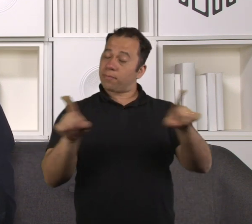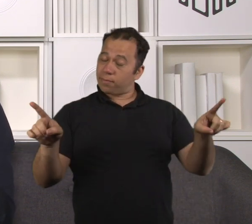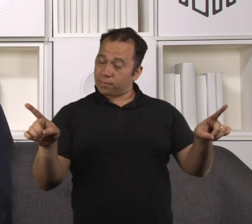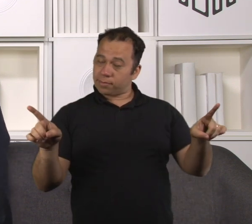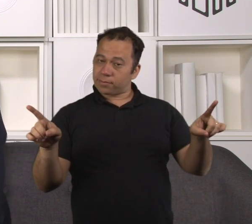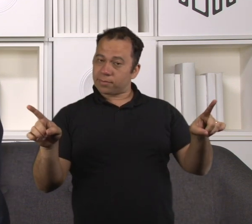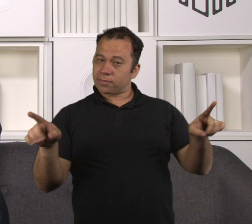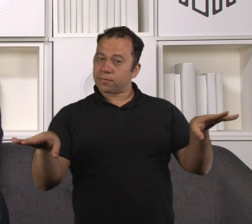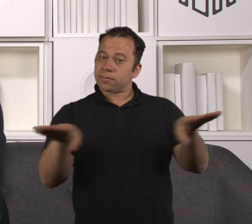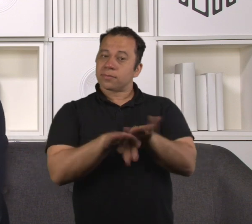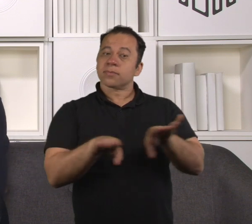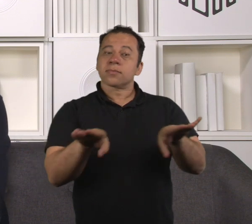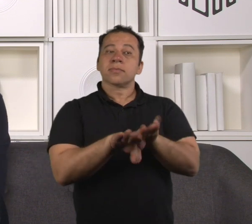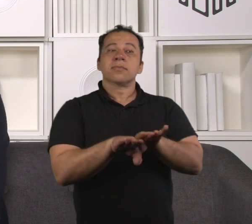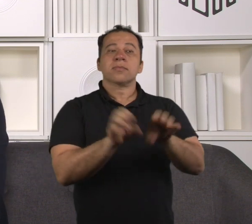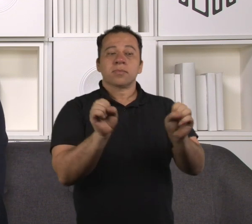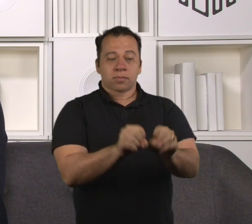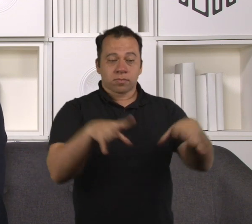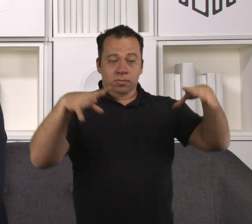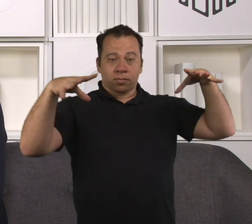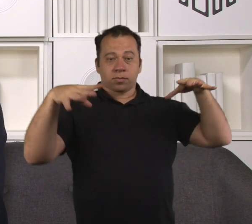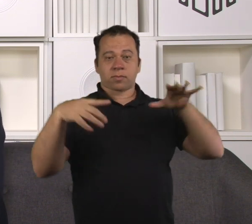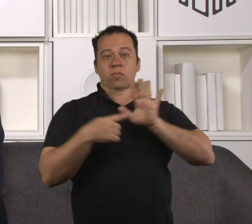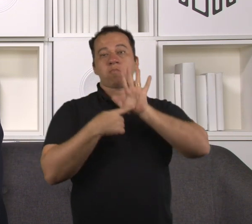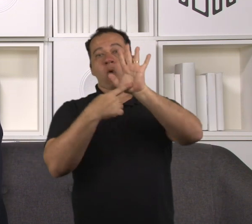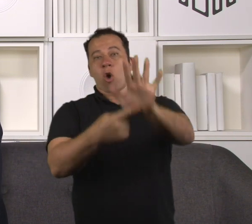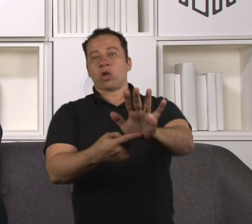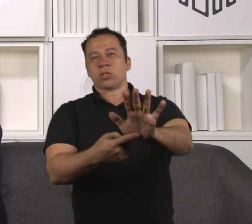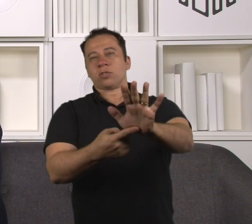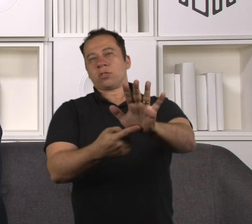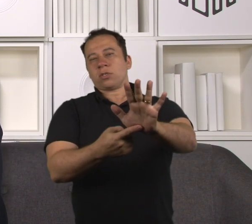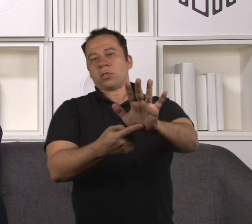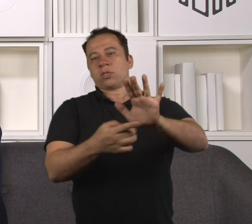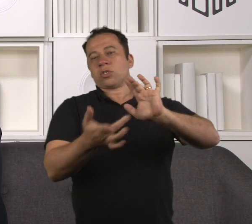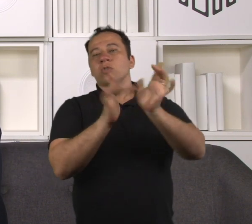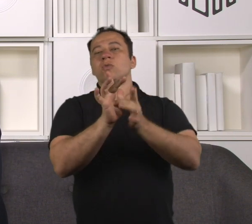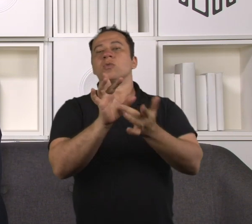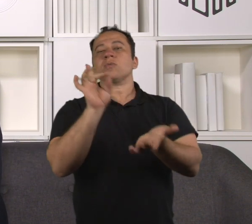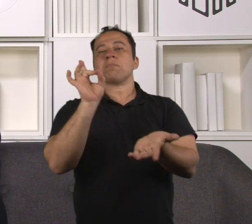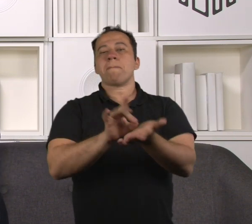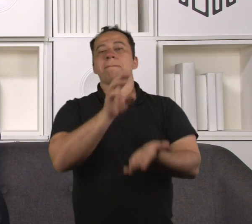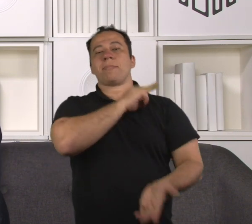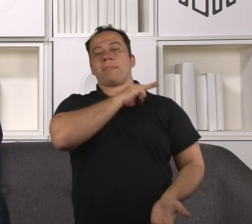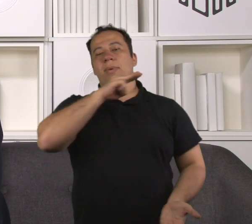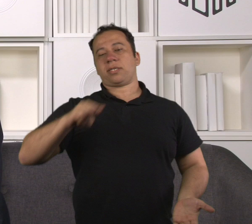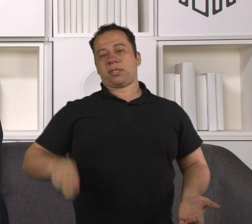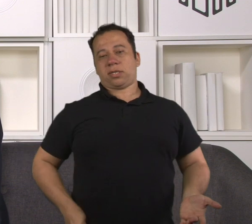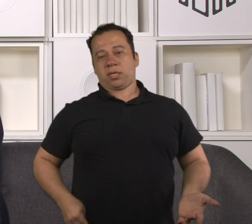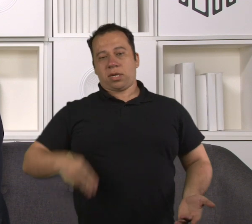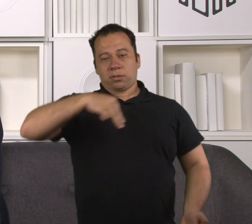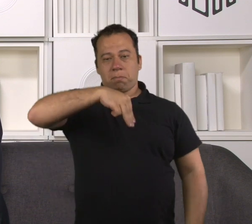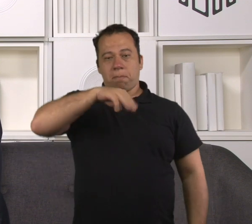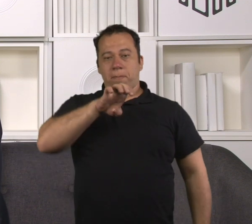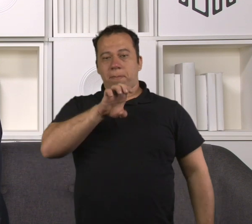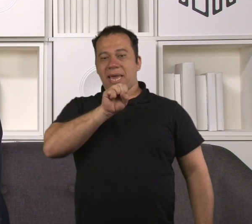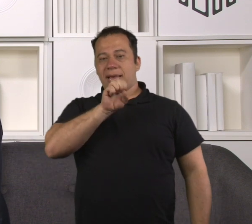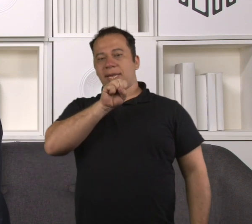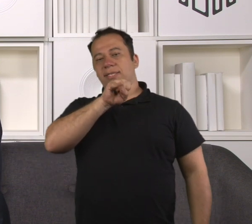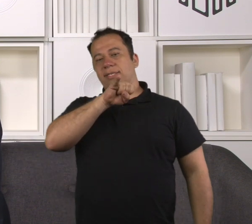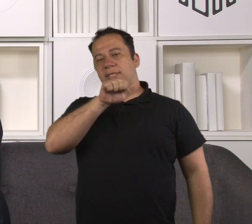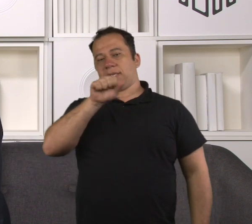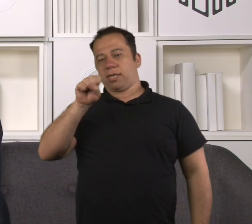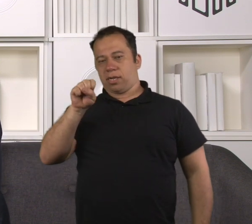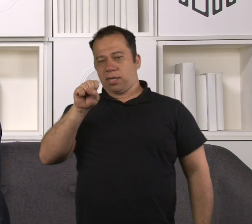são um testemunho e um sinal da messianidade de Jesus. E o que é messianidade? O que é ser o Messias? É ser